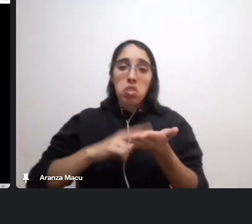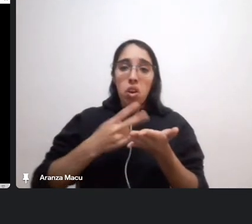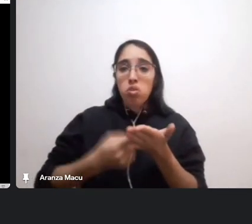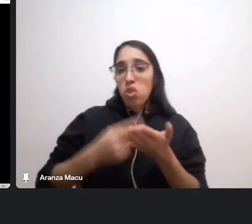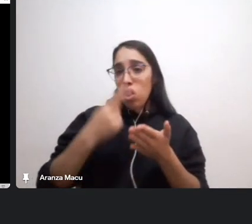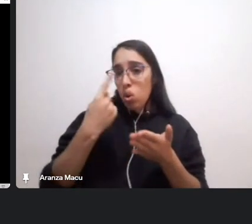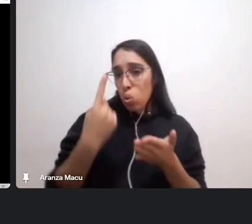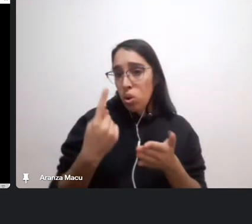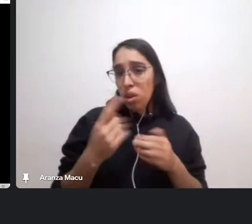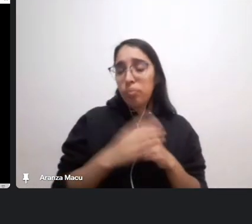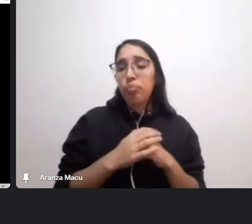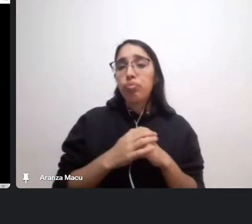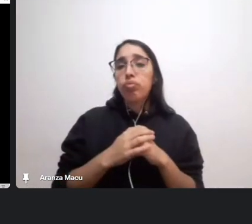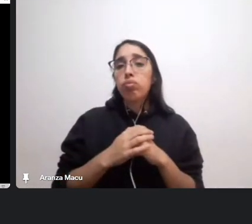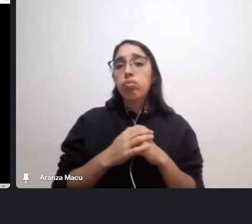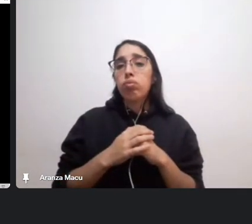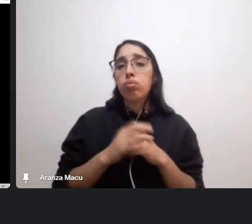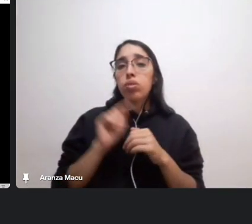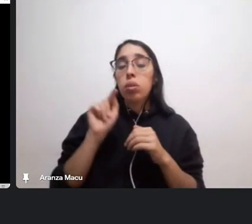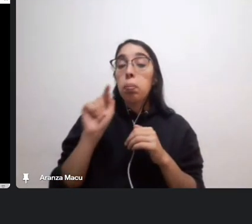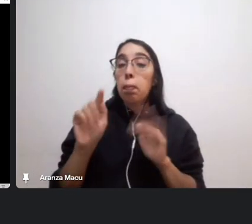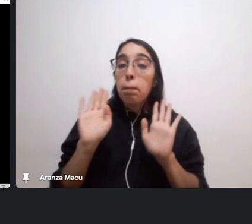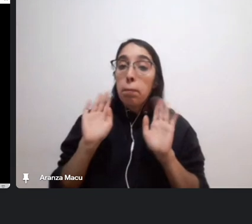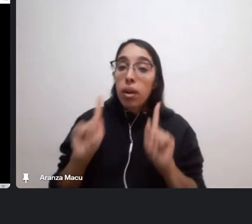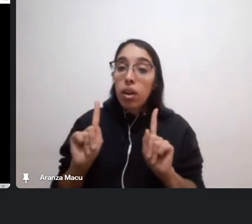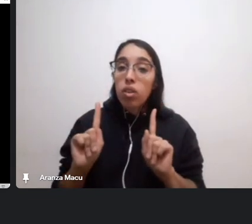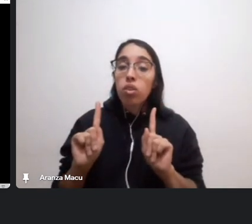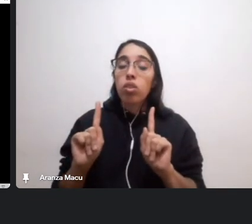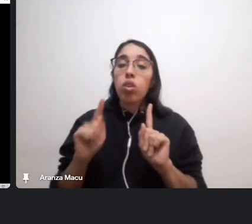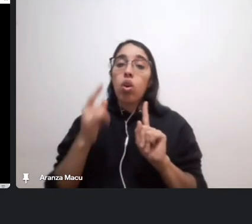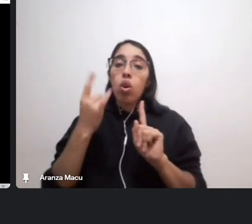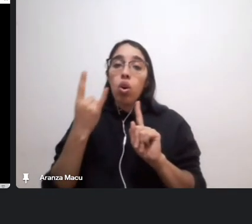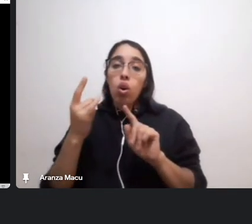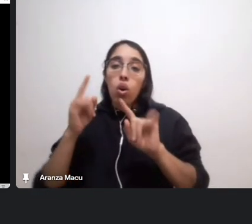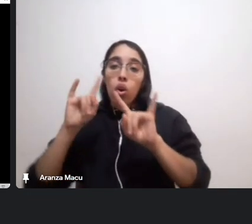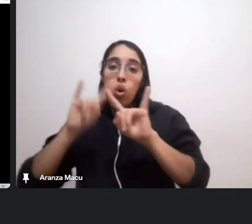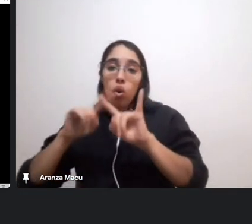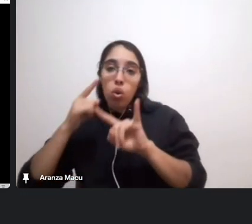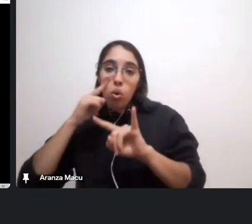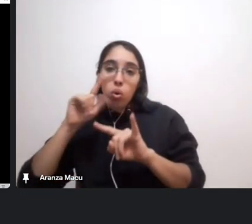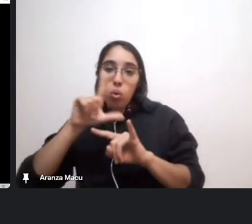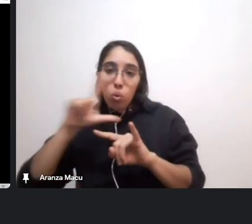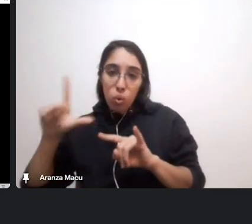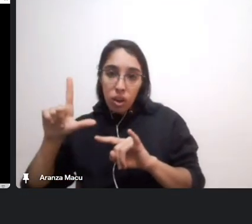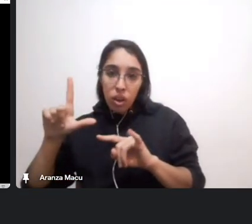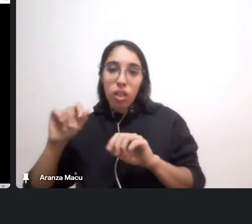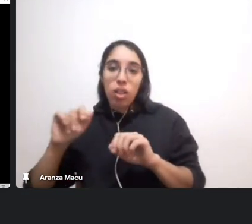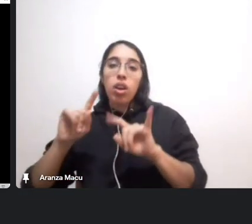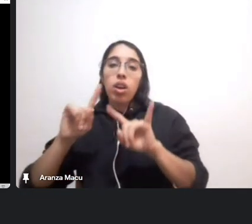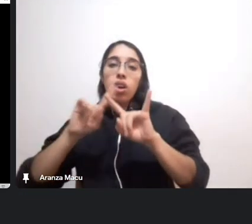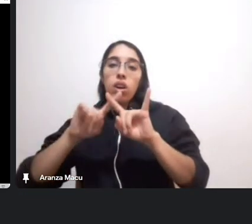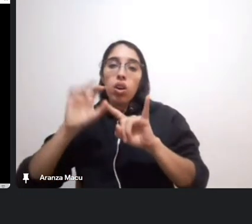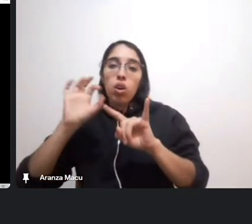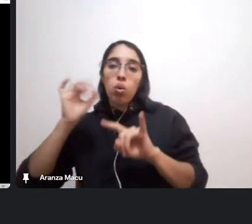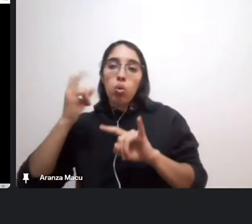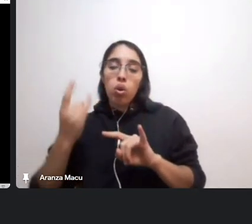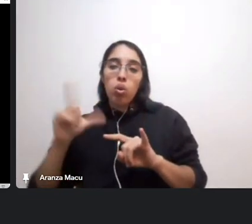y would, que son verbos modales, están dentro de la categoría de modales, no se